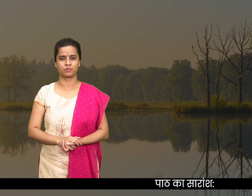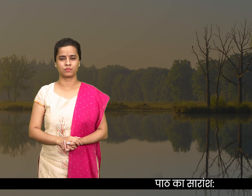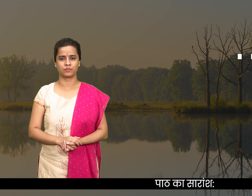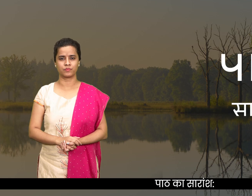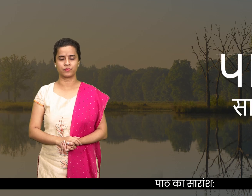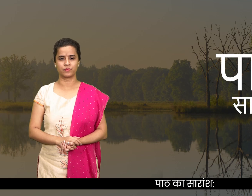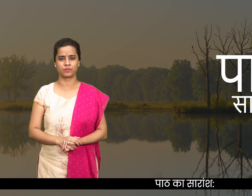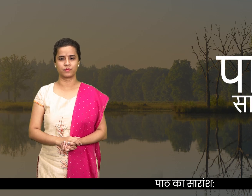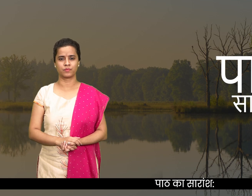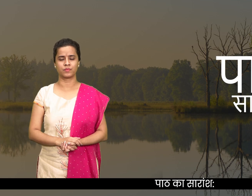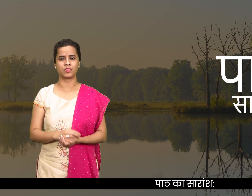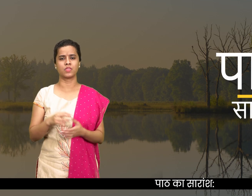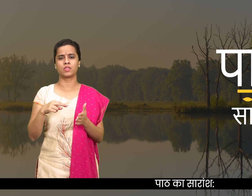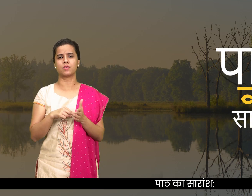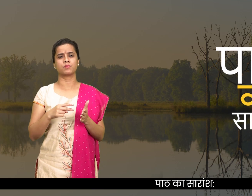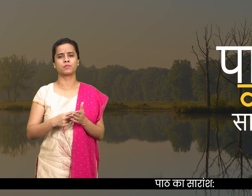पाठ का सारांश।